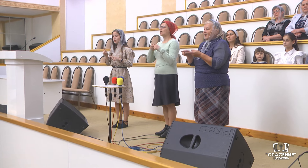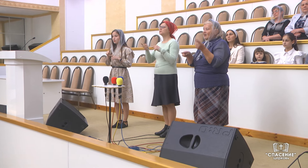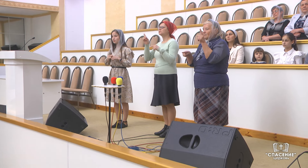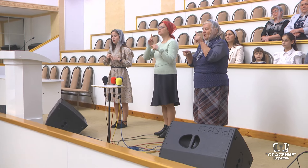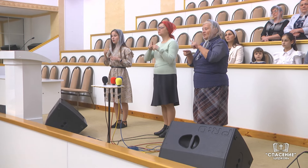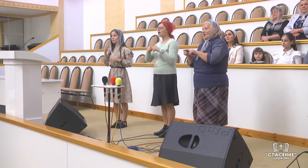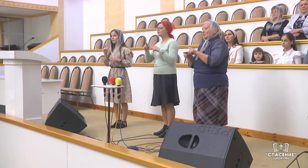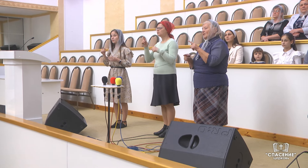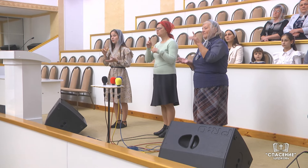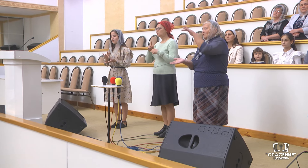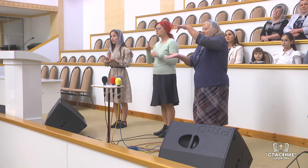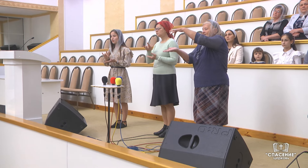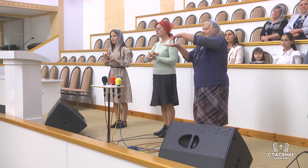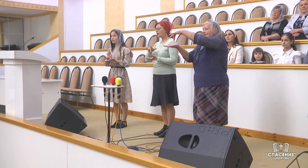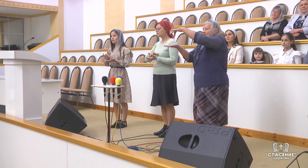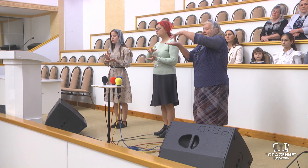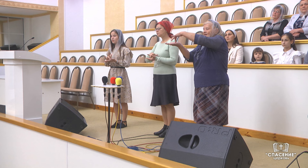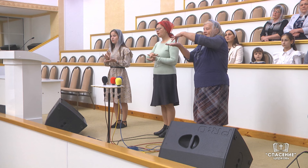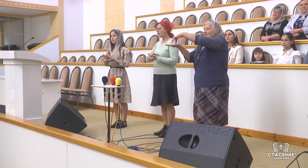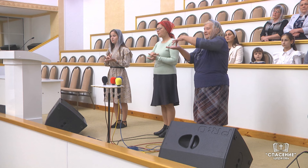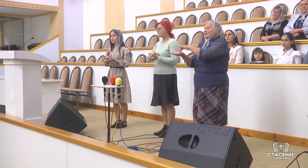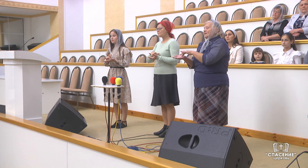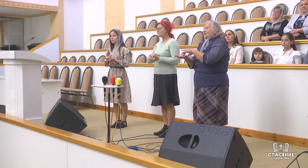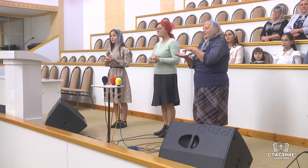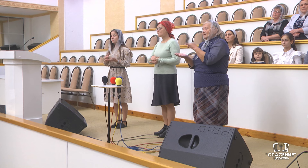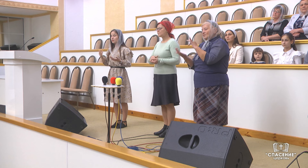потому что в самом центре ее ты.